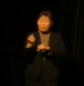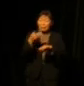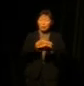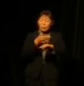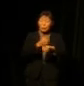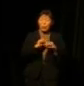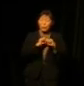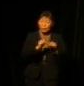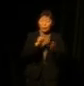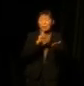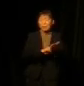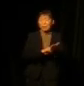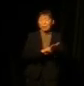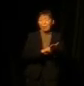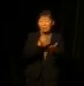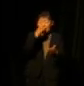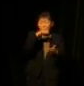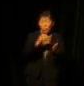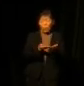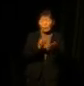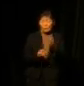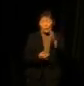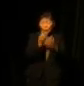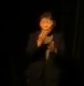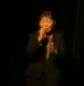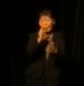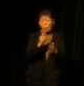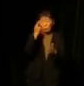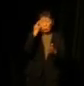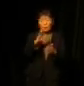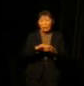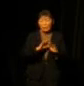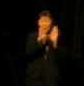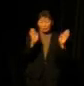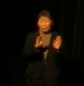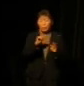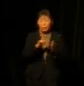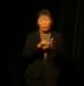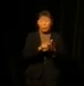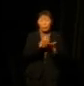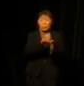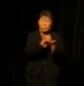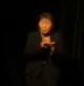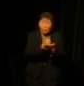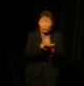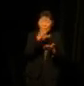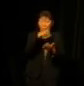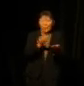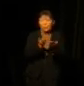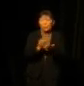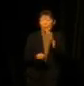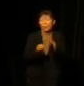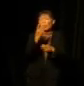ました。余震があるかもしれない。実際ね、山地地震で余震があったんですよ。でね、あの、いわき地区の旅人地区なんかはね、それで被害